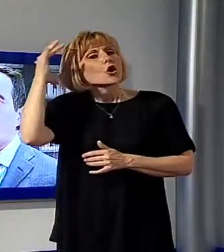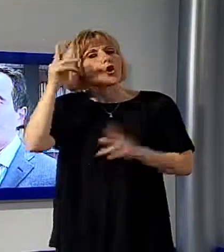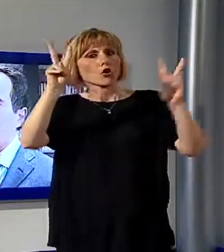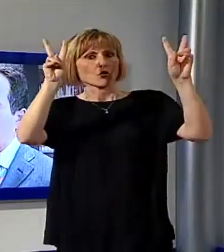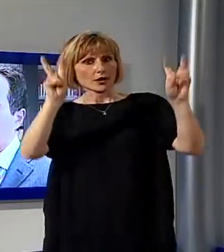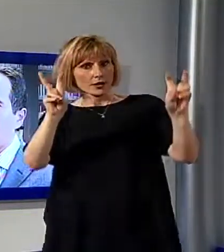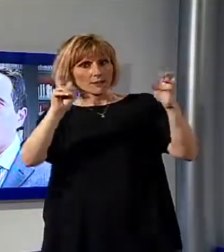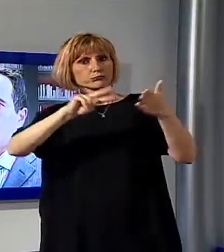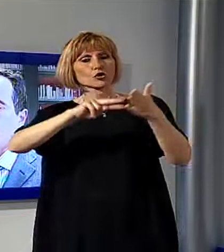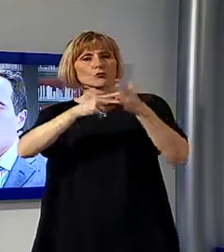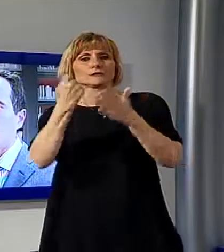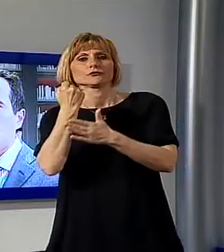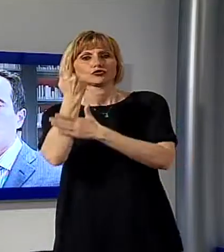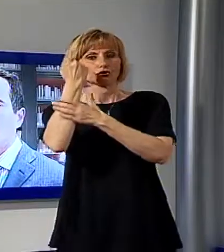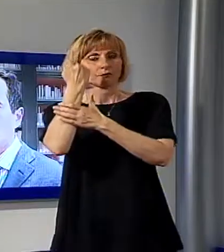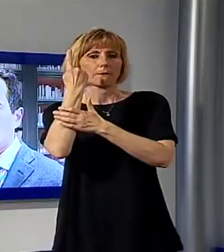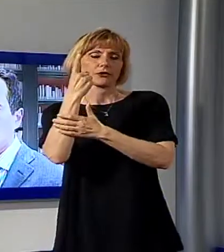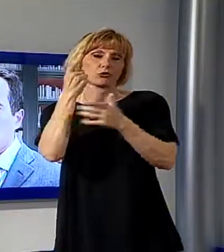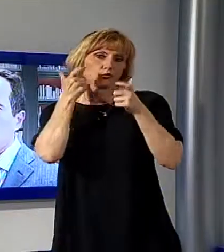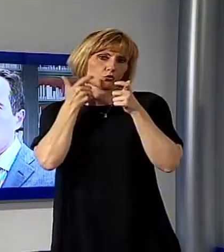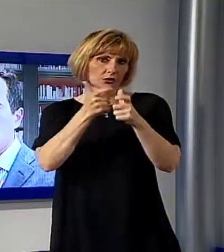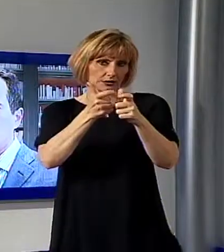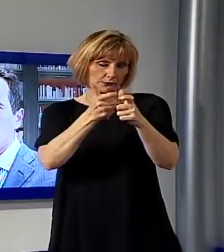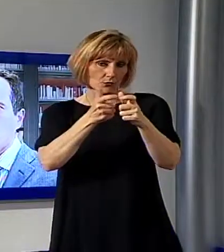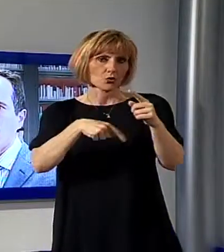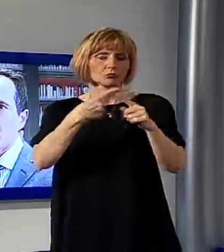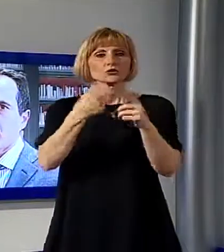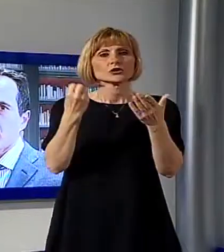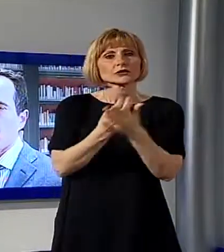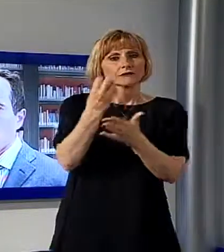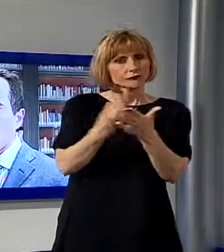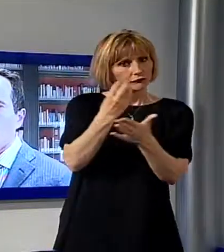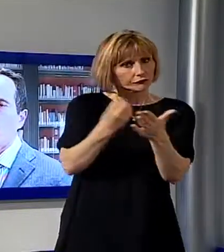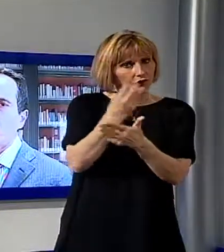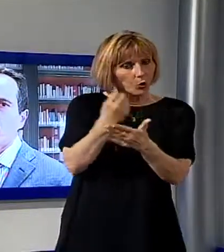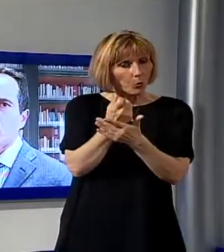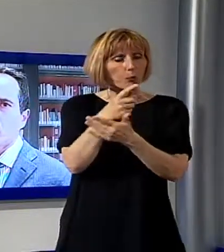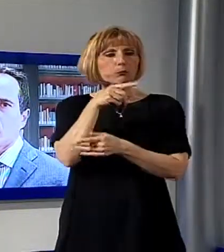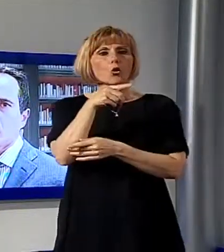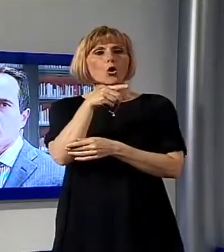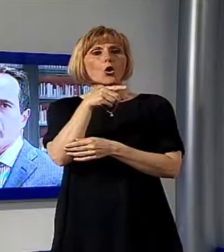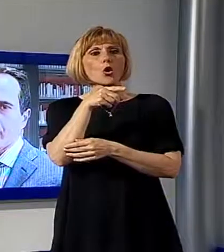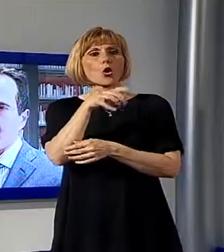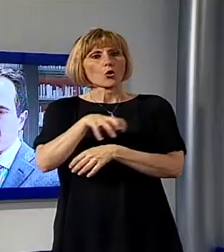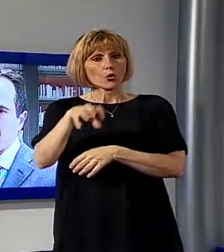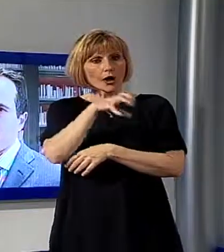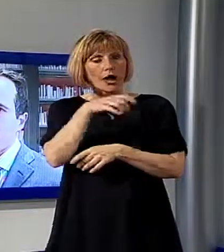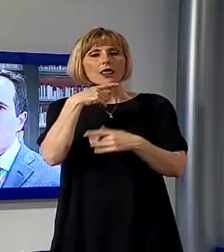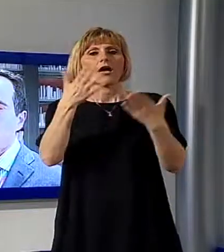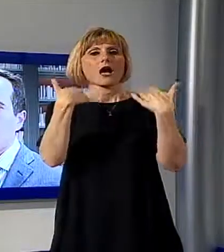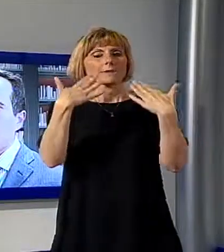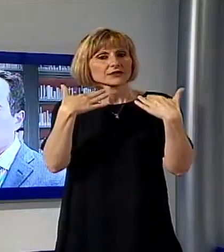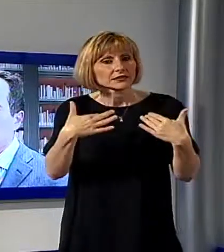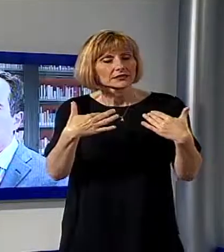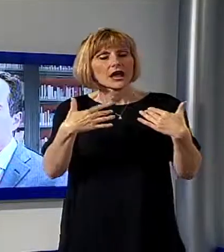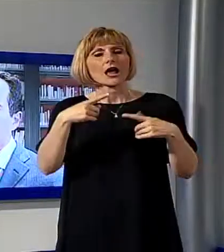della sostenibilità del turismo, dello sviluppo non solo quindi economico e ambientale,